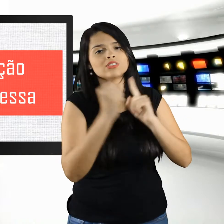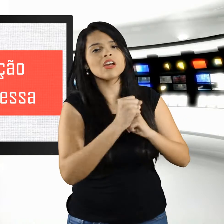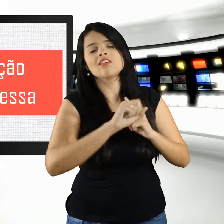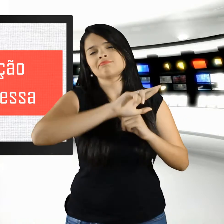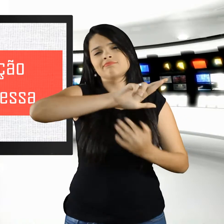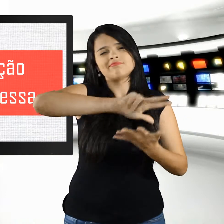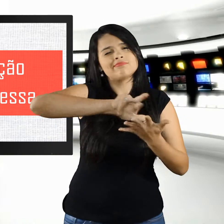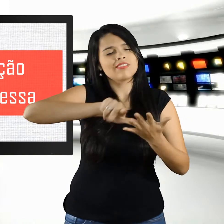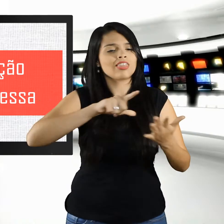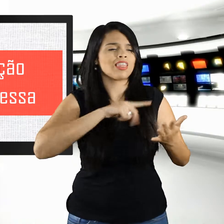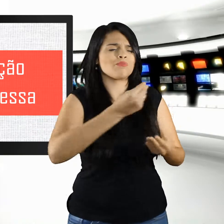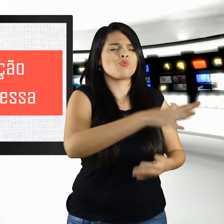de muitas áreas.